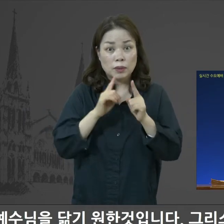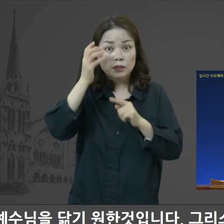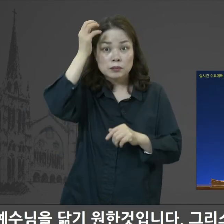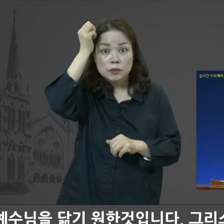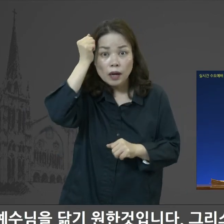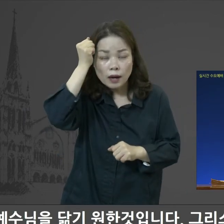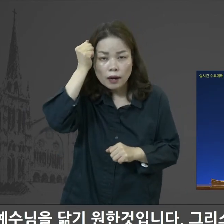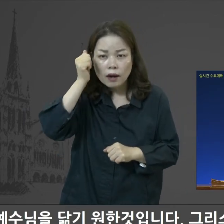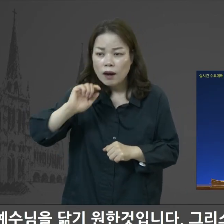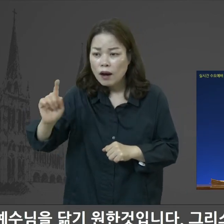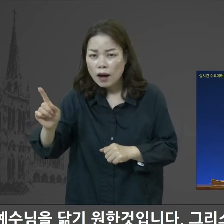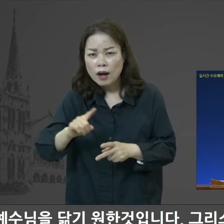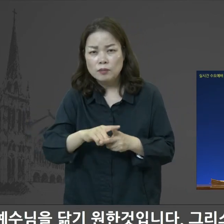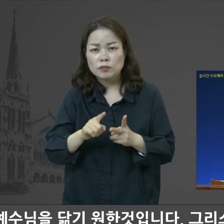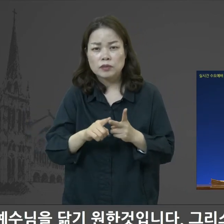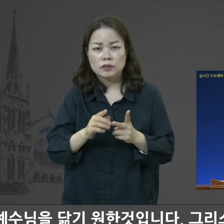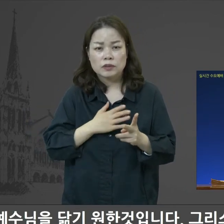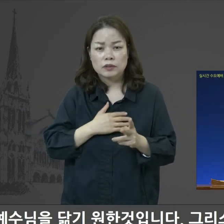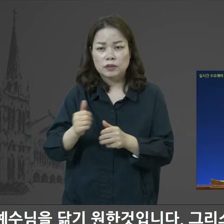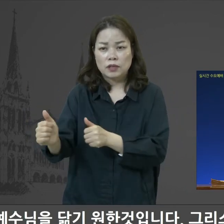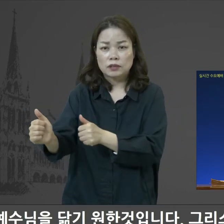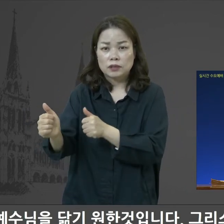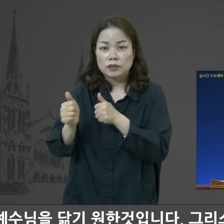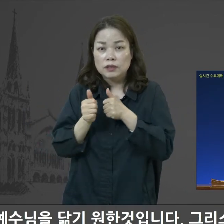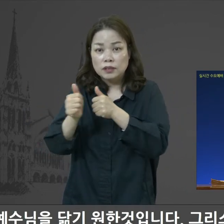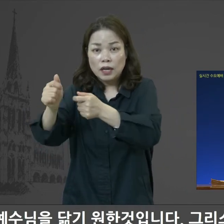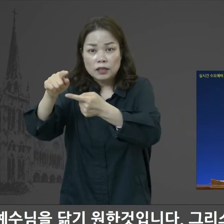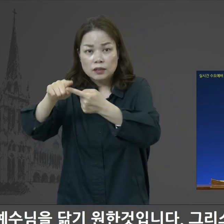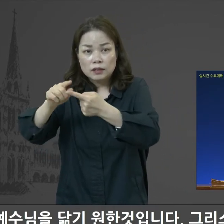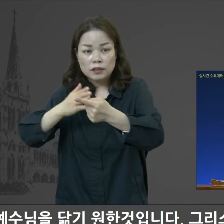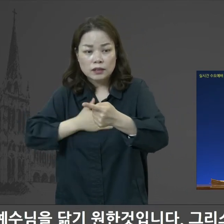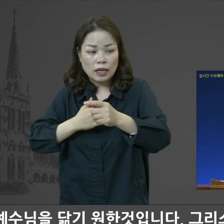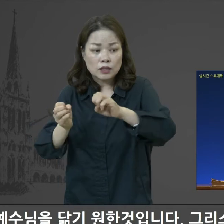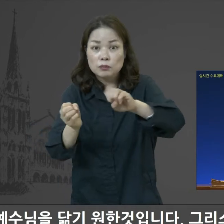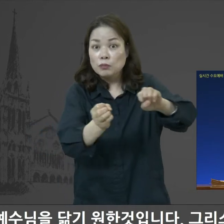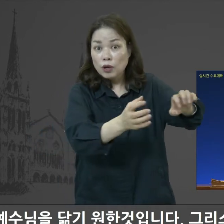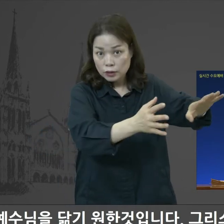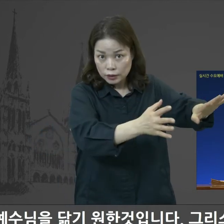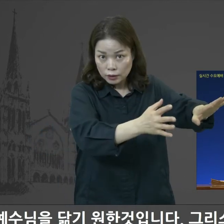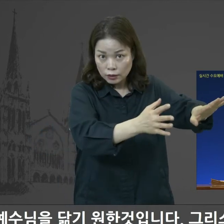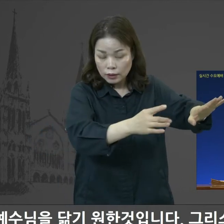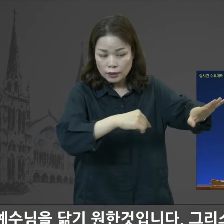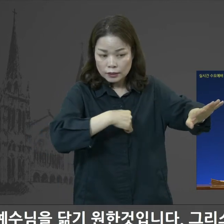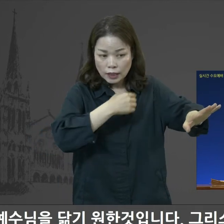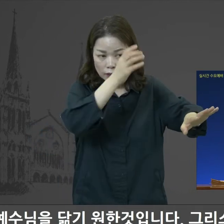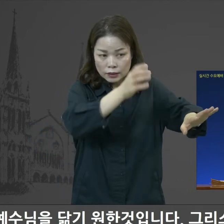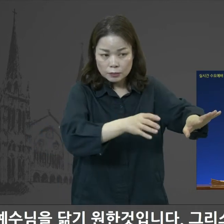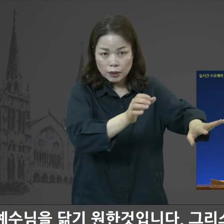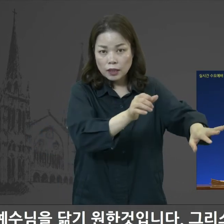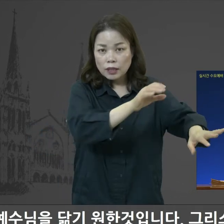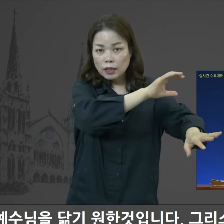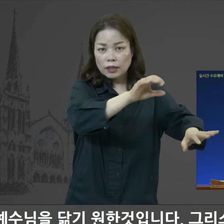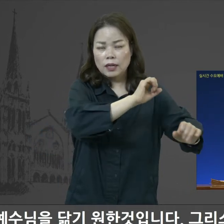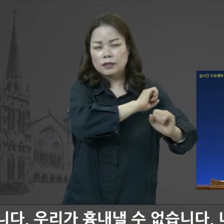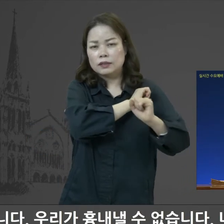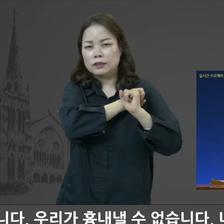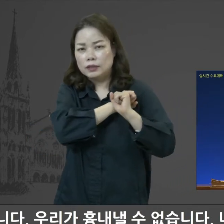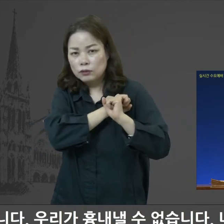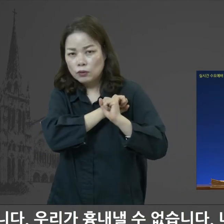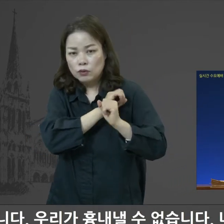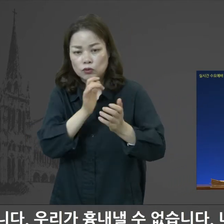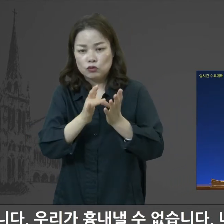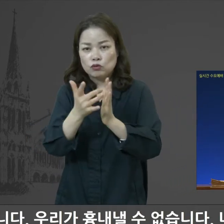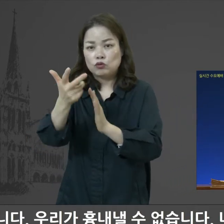기억하십시오. 아무든지 나를 따라오려거든 자기를 부인하고 자기 십자가를 지고 나를 쫓을